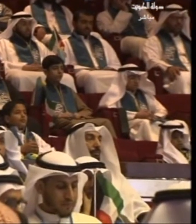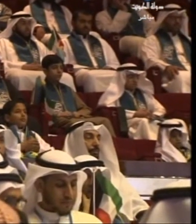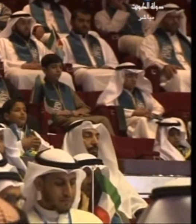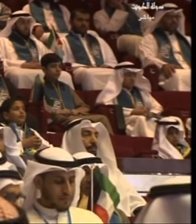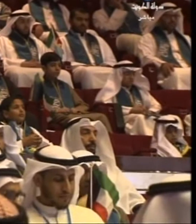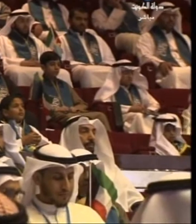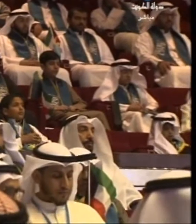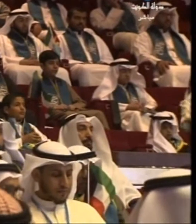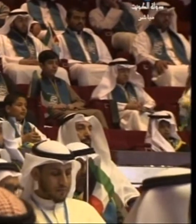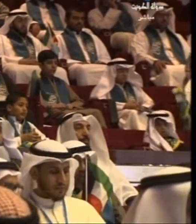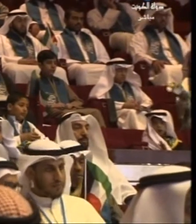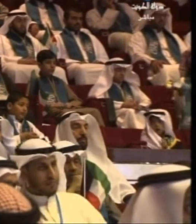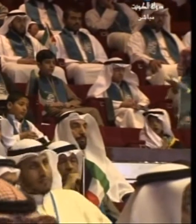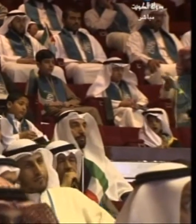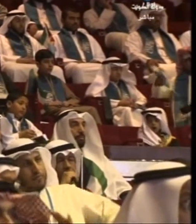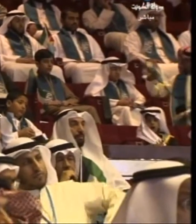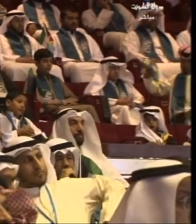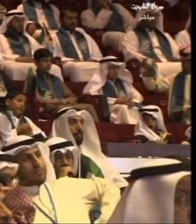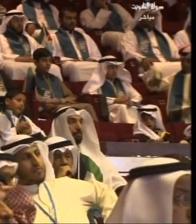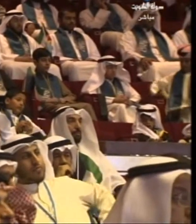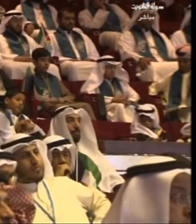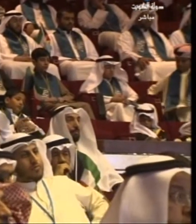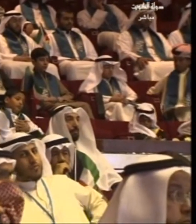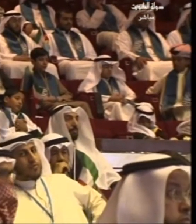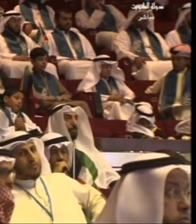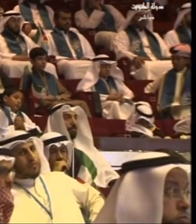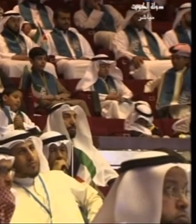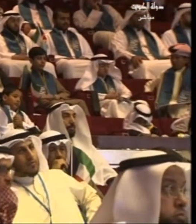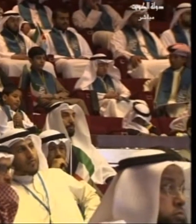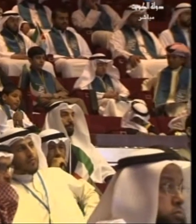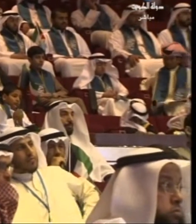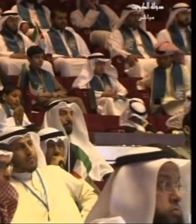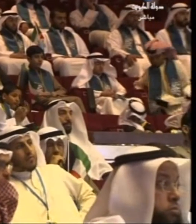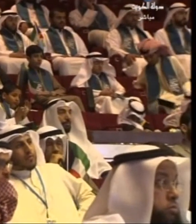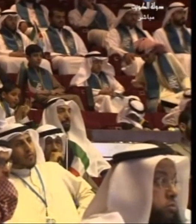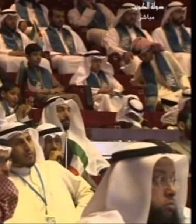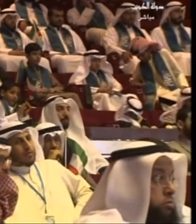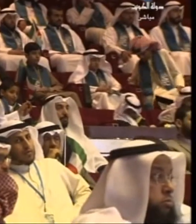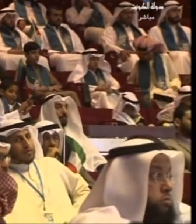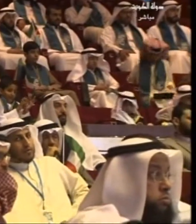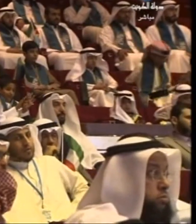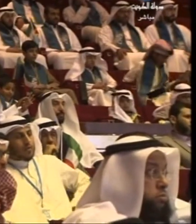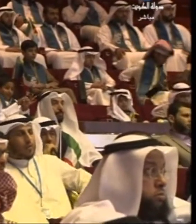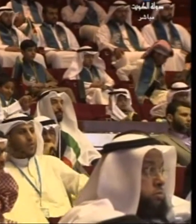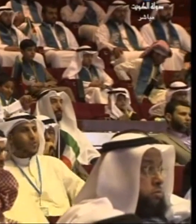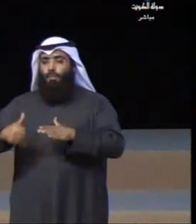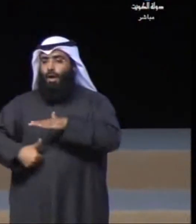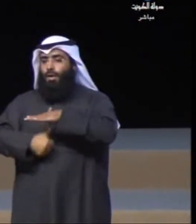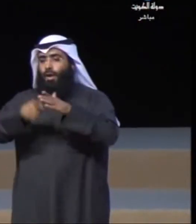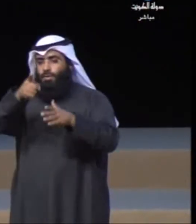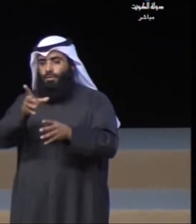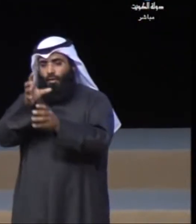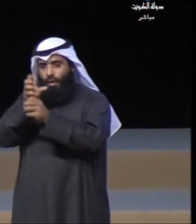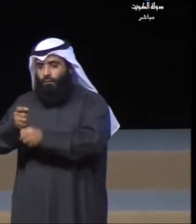نعمته باستمرار نجاح هذه المسابقة لتبلغ عامها 21، وهو انعكاس لاهتمام سموكم البالغ